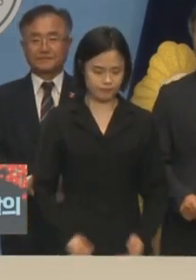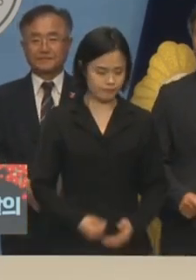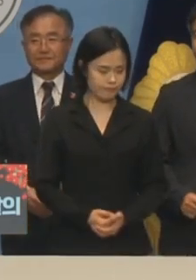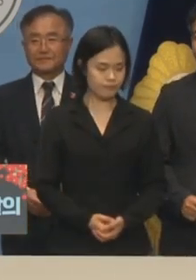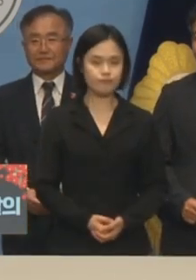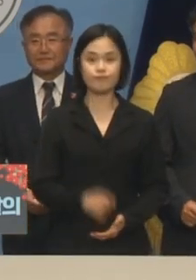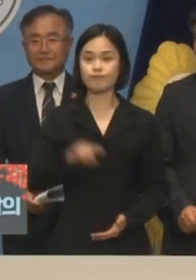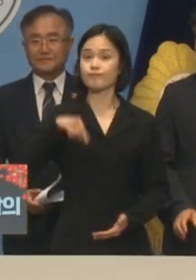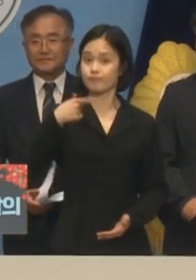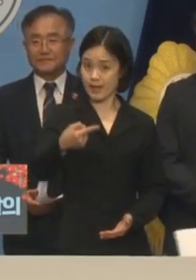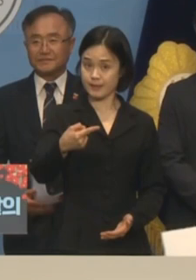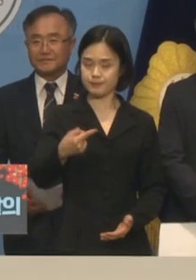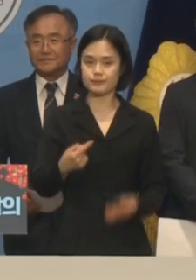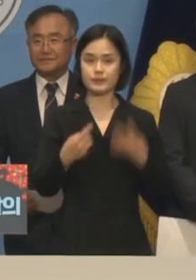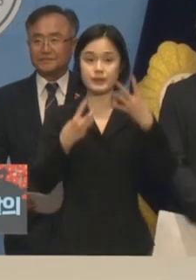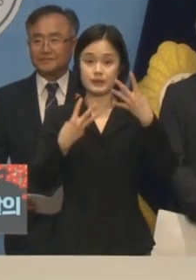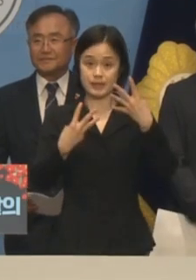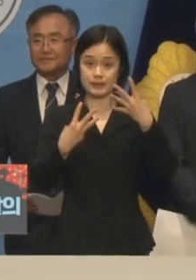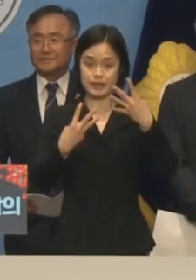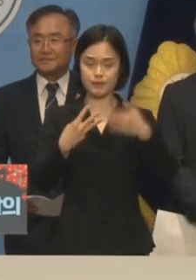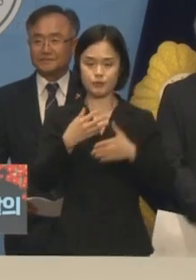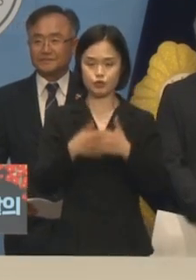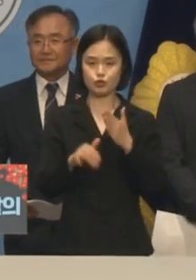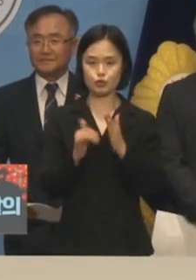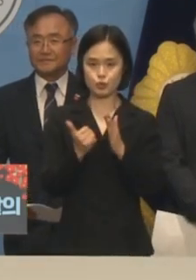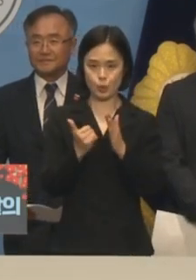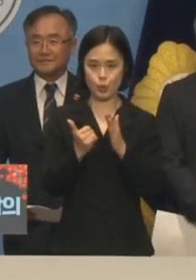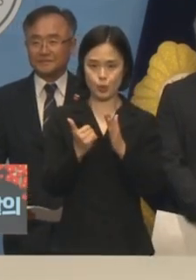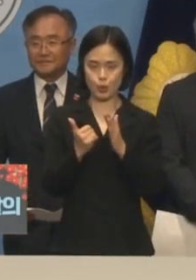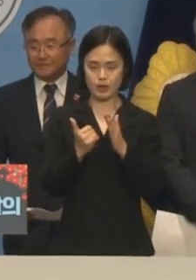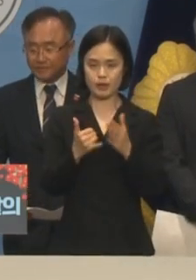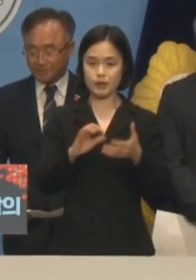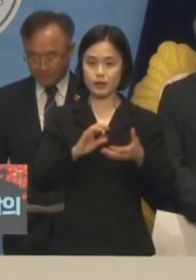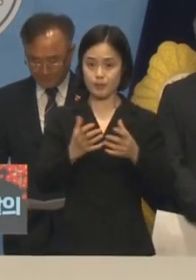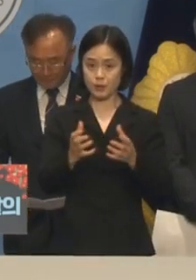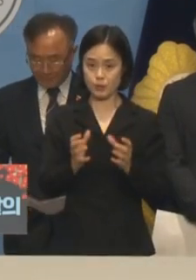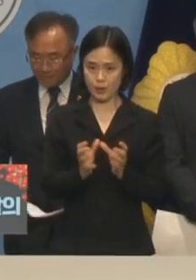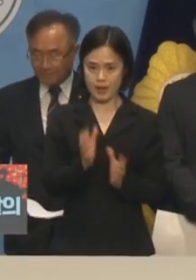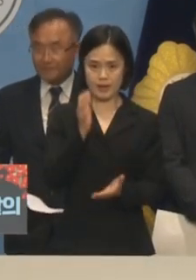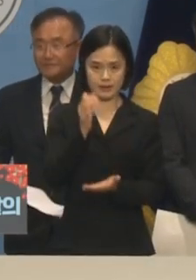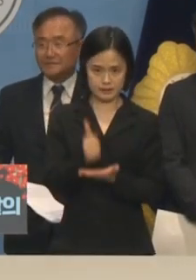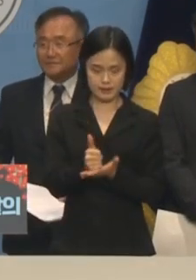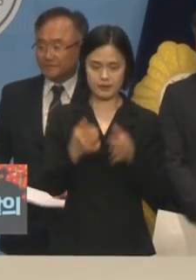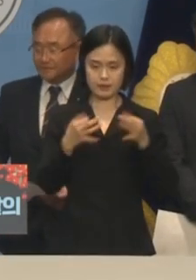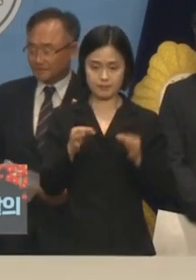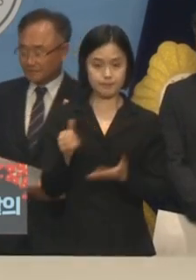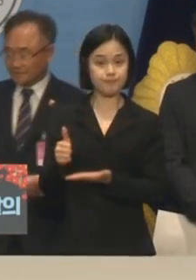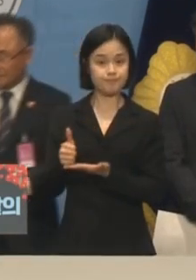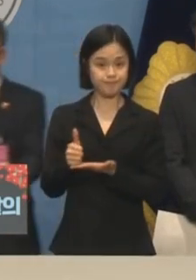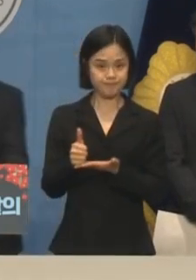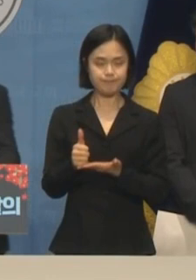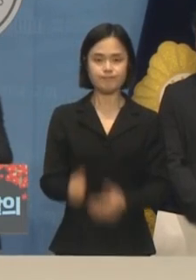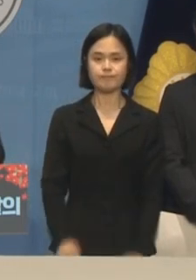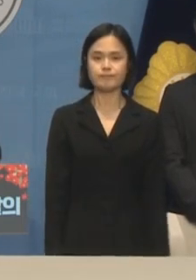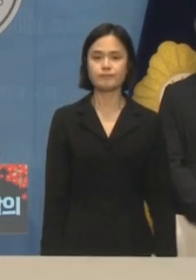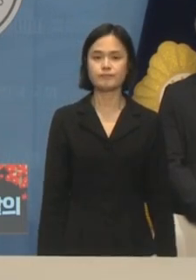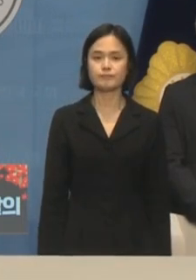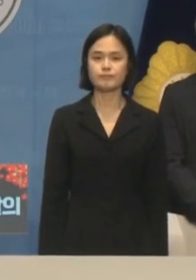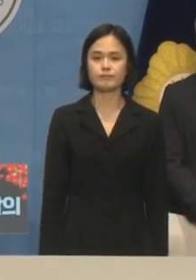네, 다음은 4.3 유족협의회 회장 김창범 회장님의 말씀이 있겠습니다.